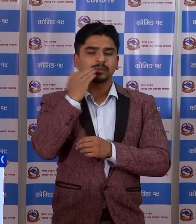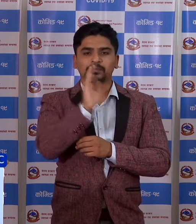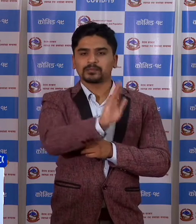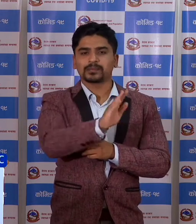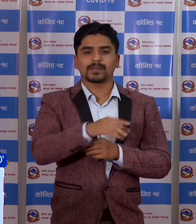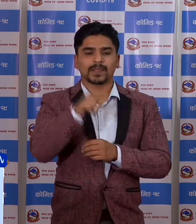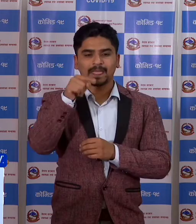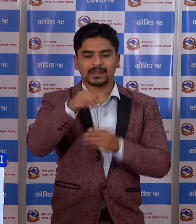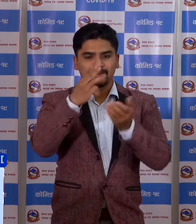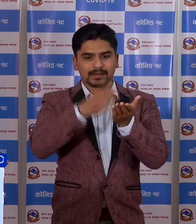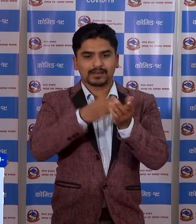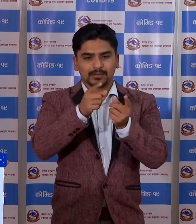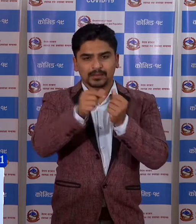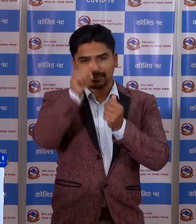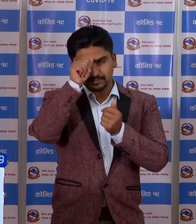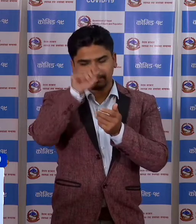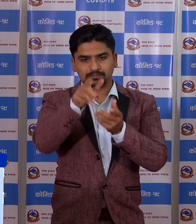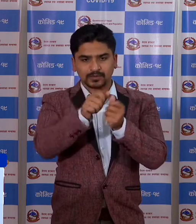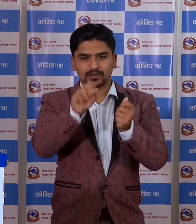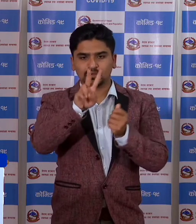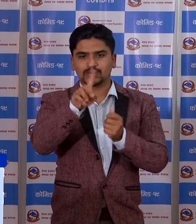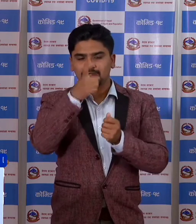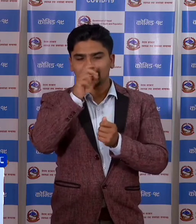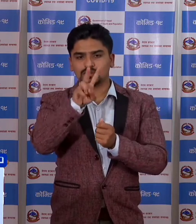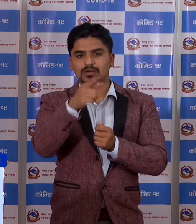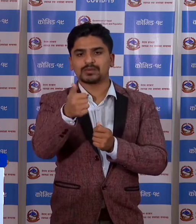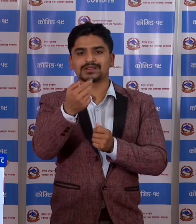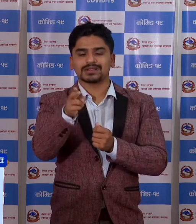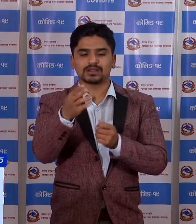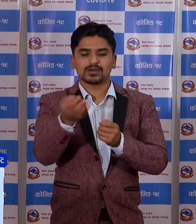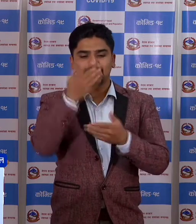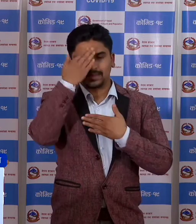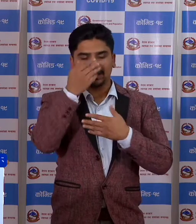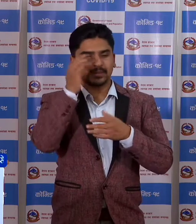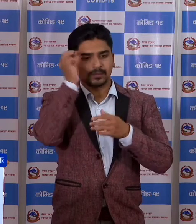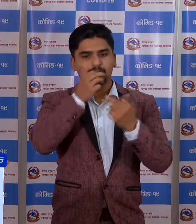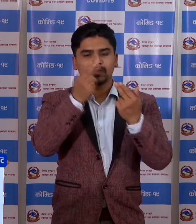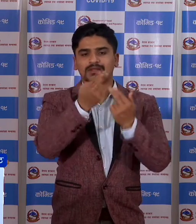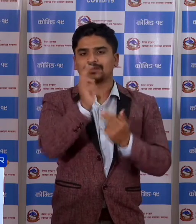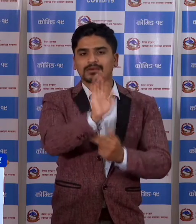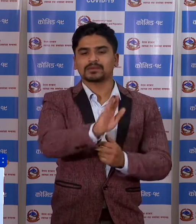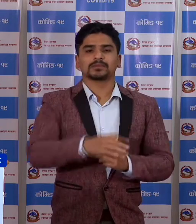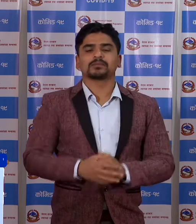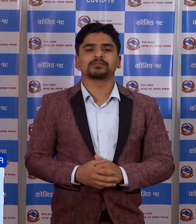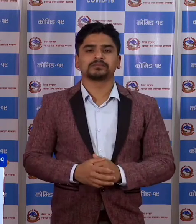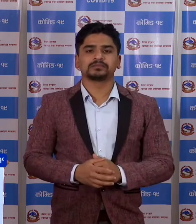रहनु भएको छ। आज मात्रै पछिल्लो तथ्याङ्क अनुसार 226 जना नयाँ संक्रमितको पहिचान भएको छ।